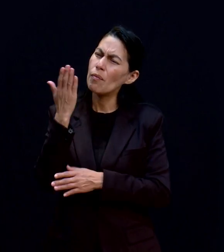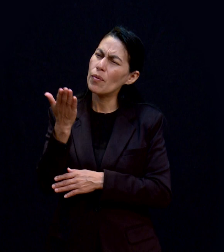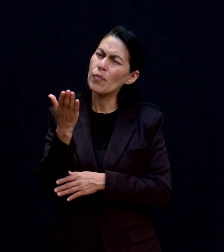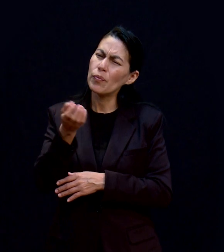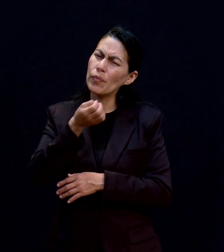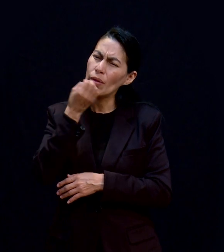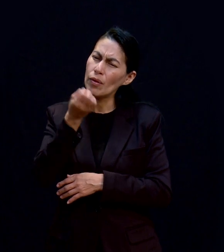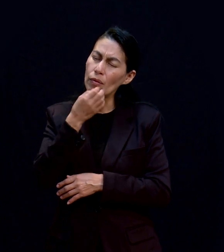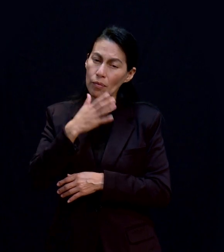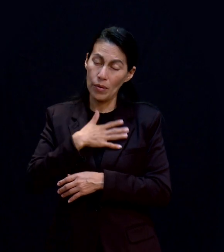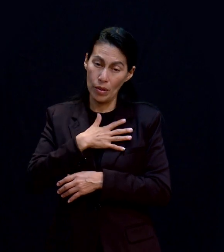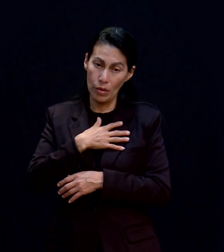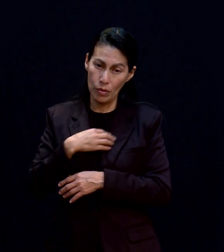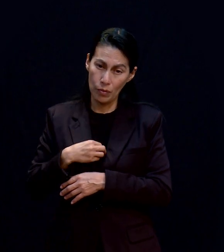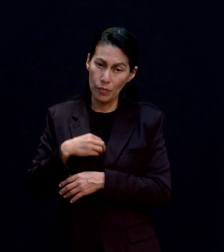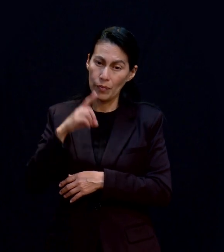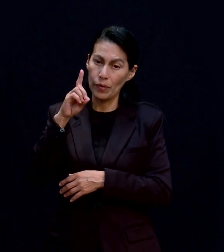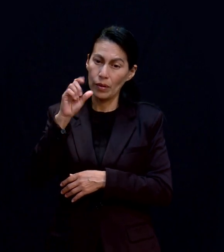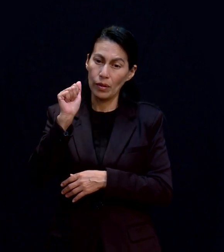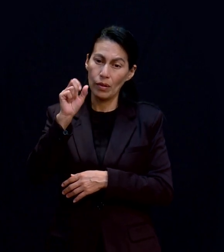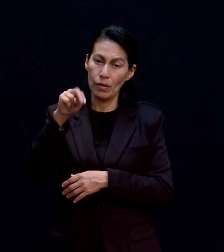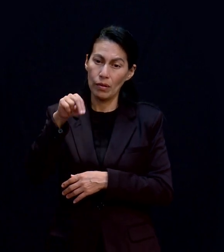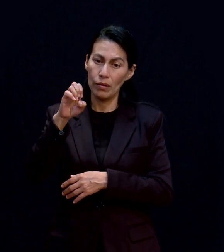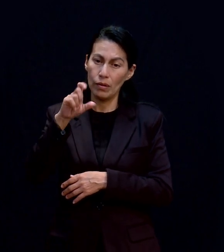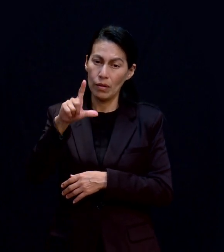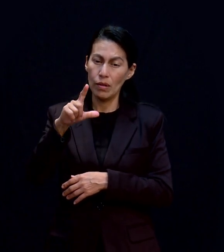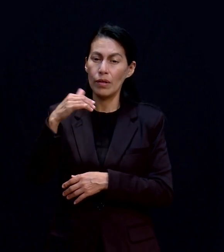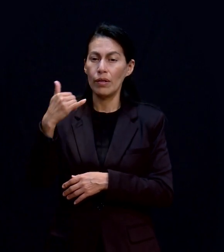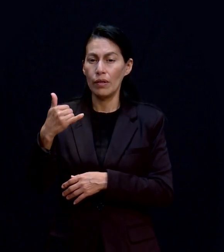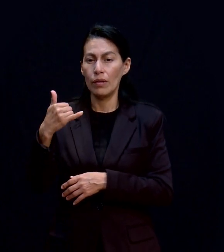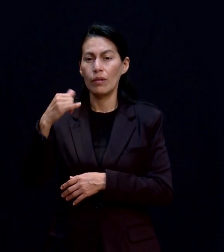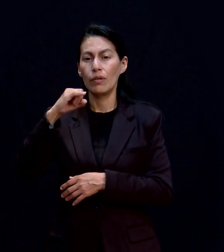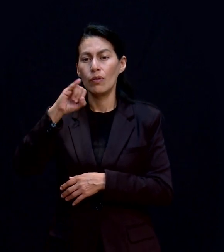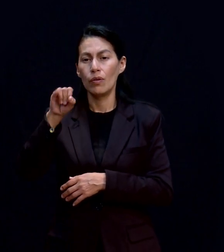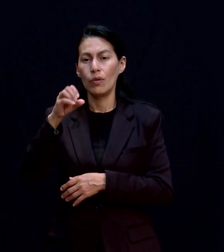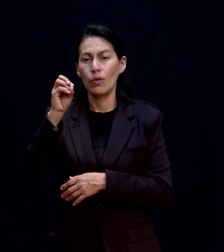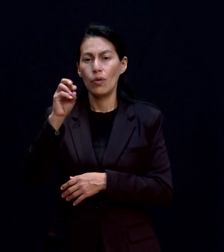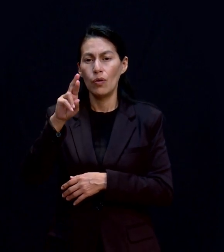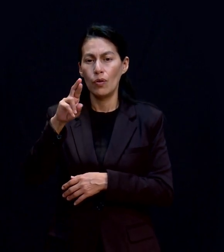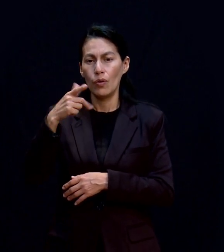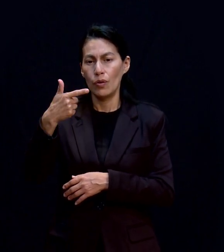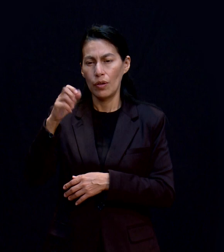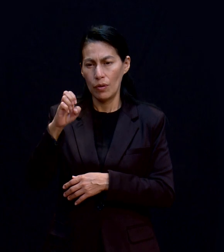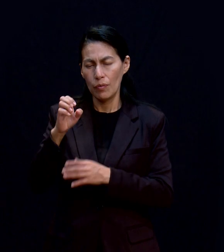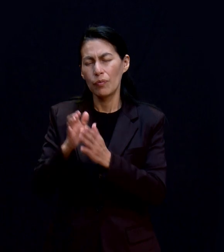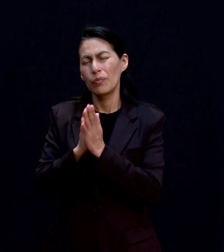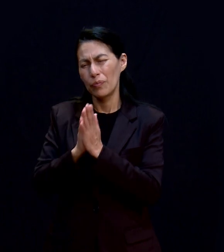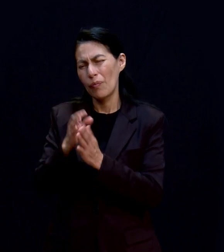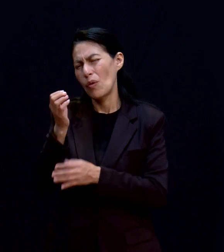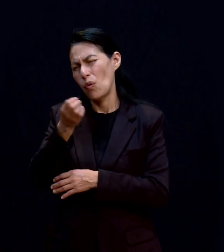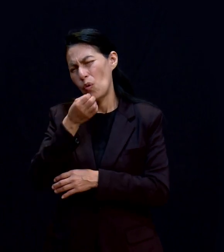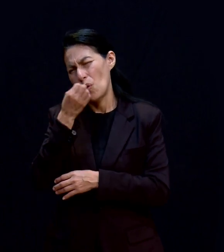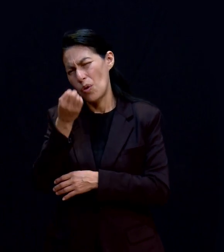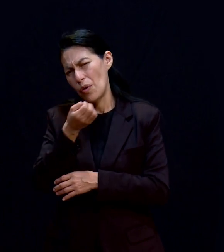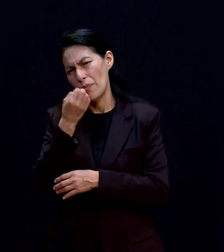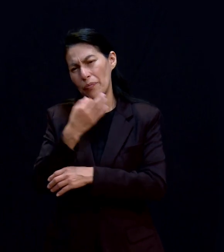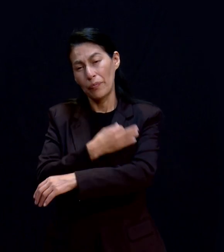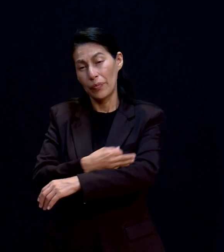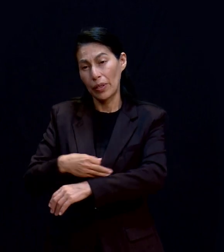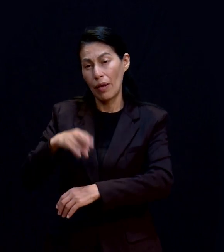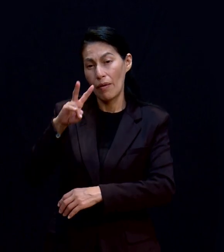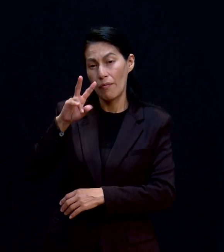oración la vida espiritual de nuestros hijos daniel y jorge saludos desde chiapas la familia baraja